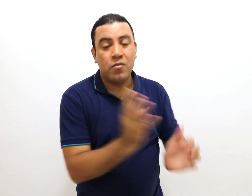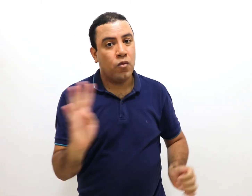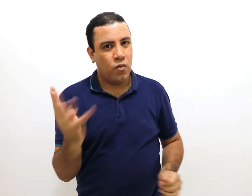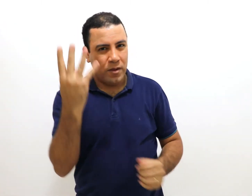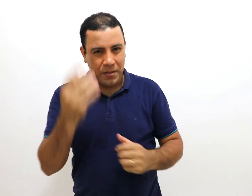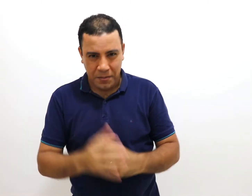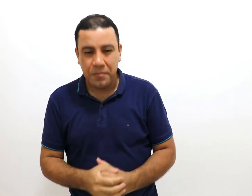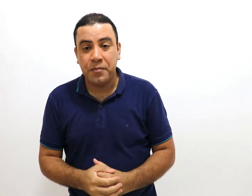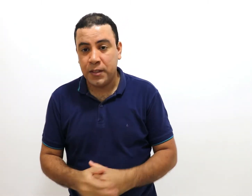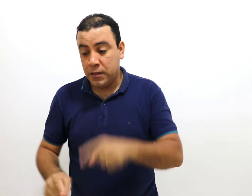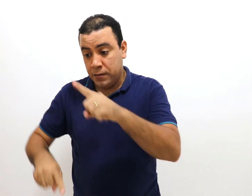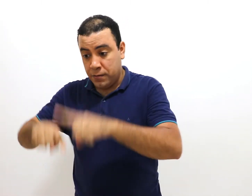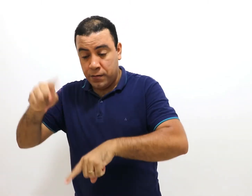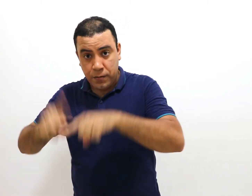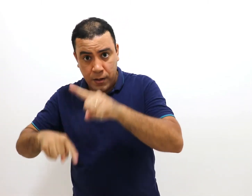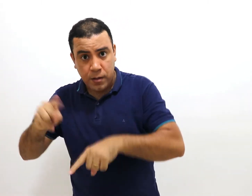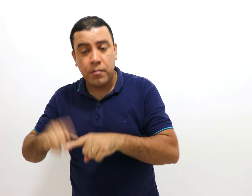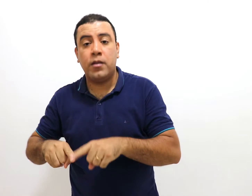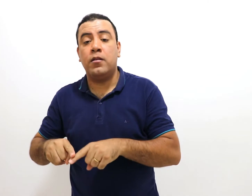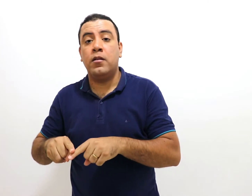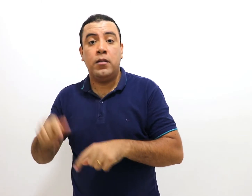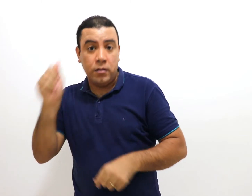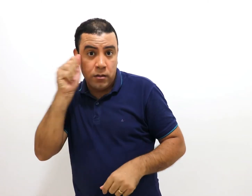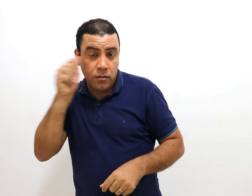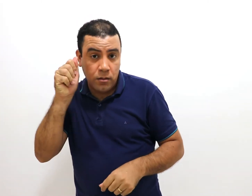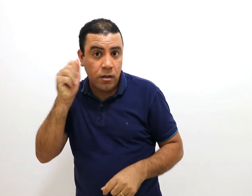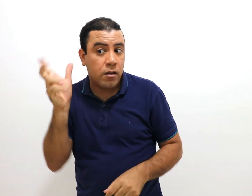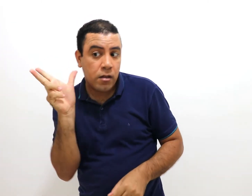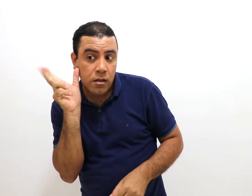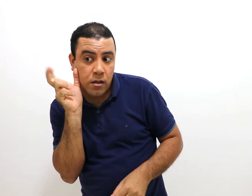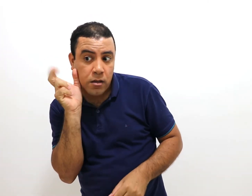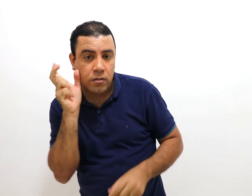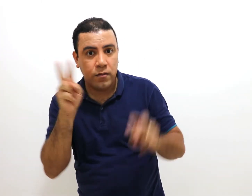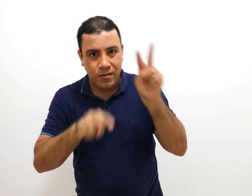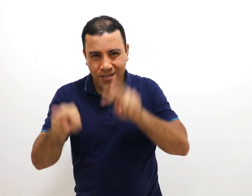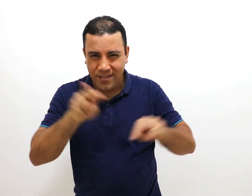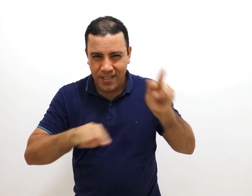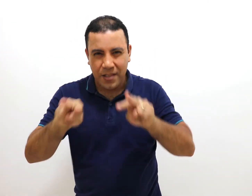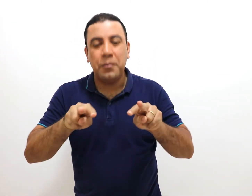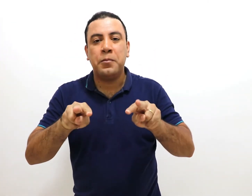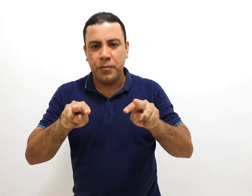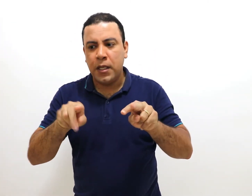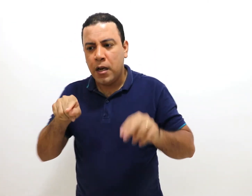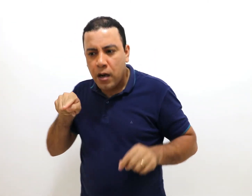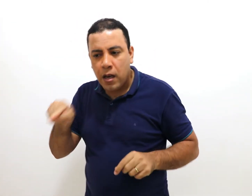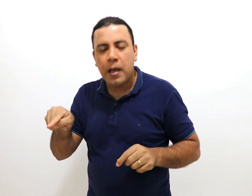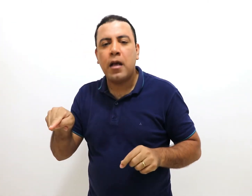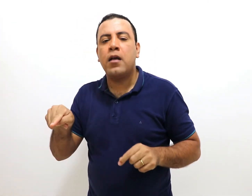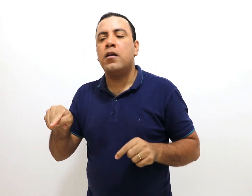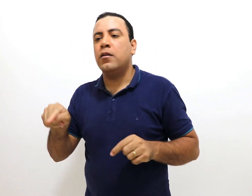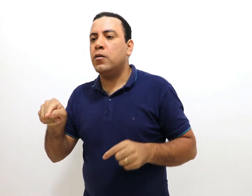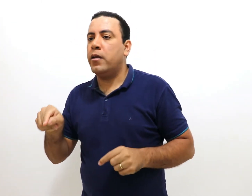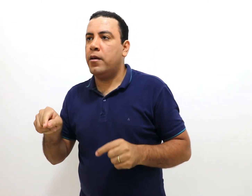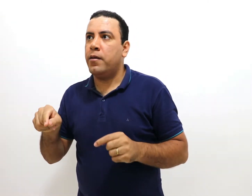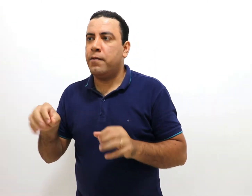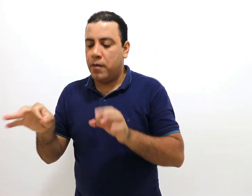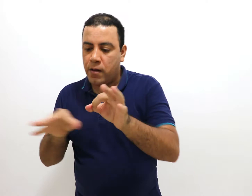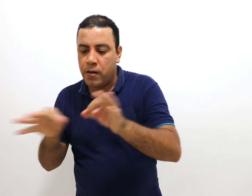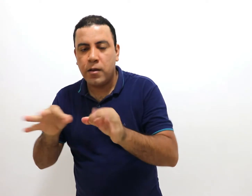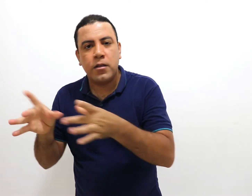categorias: ferramentas de autoria audiovisual, editores tais como